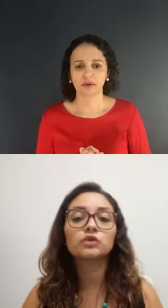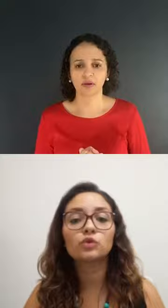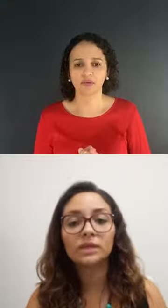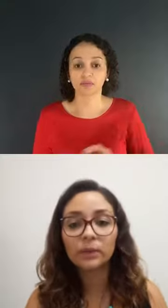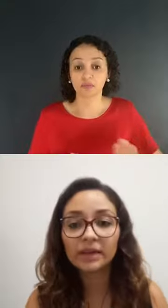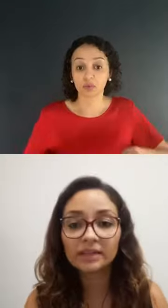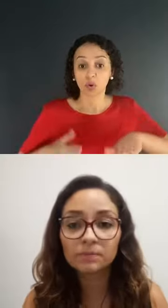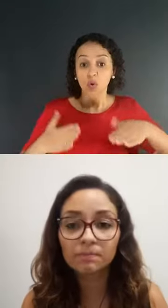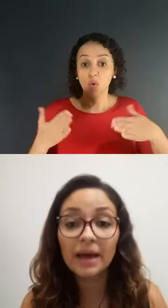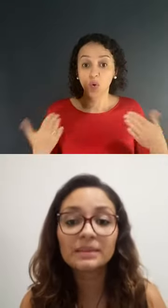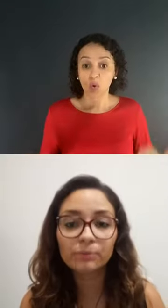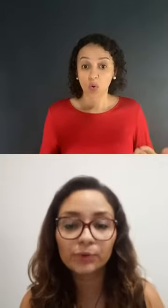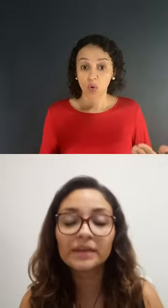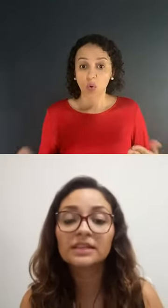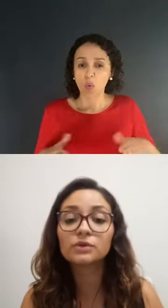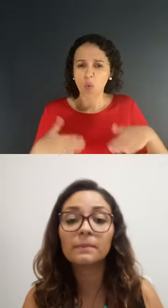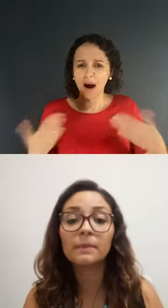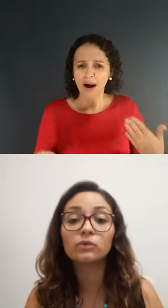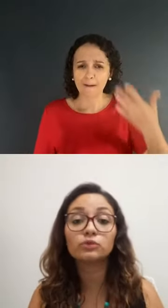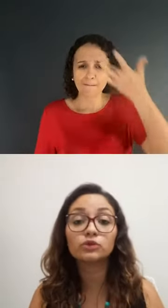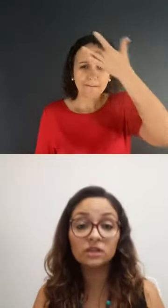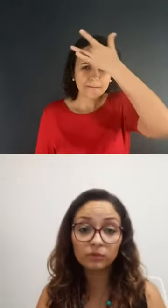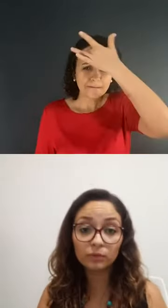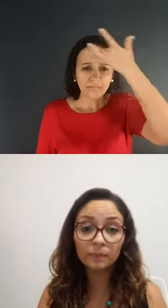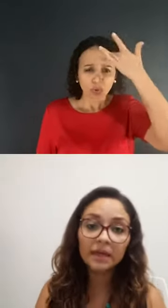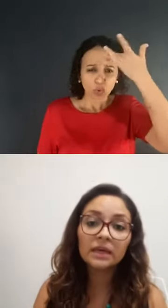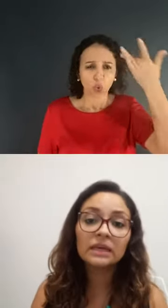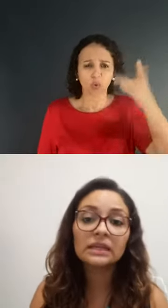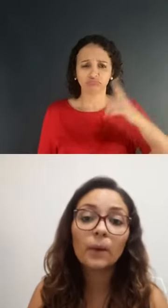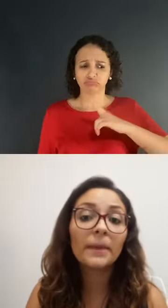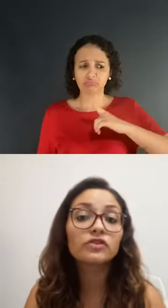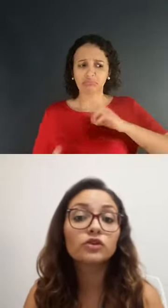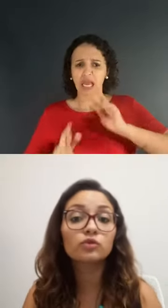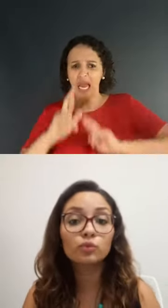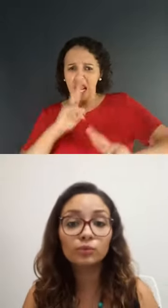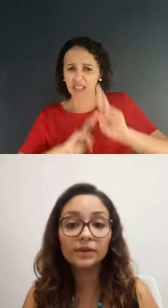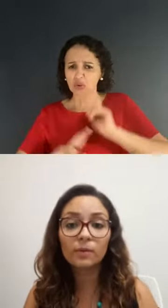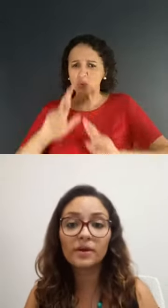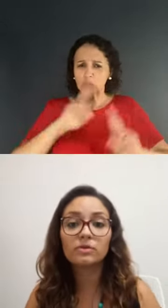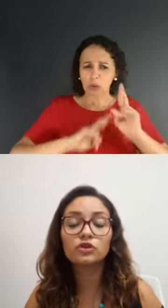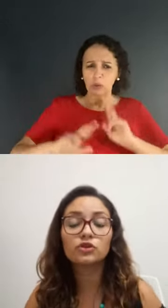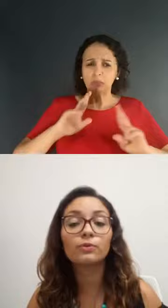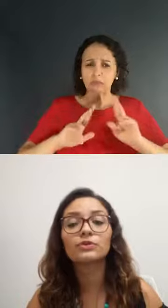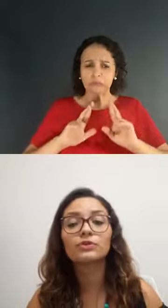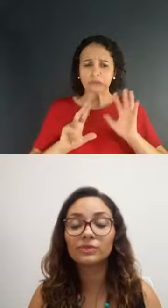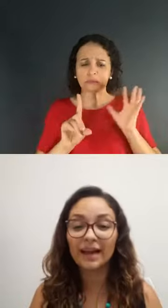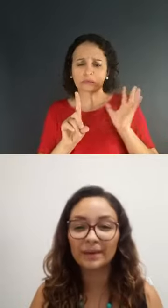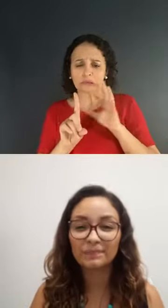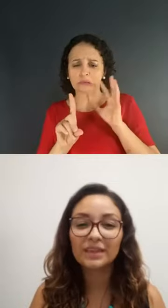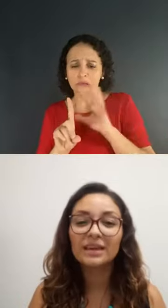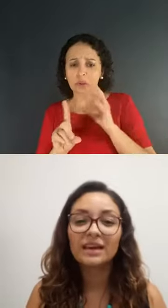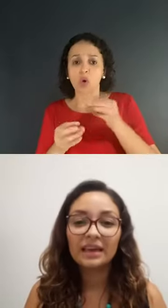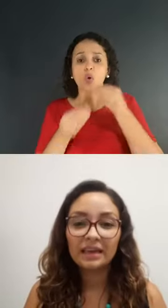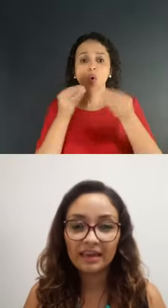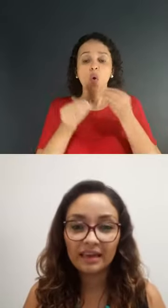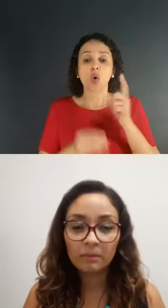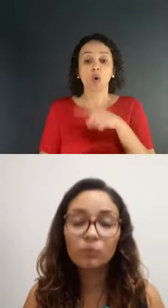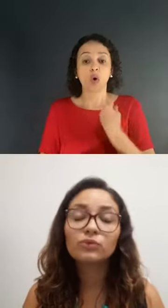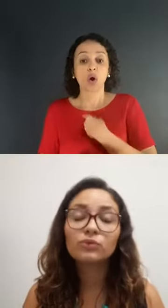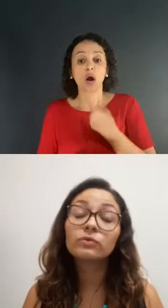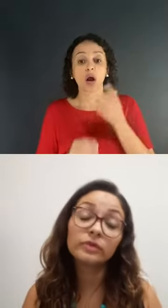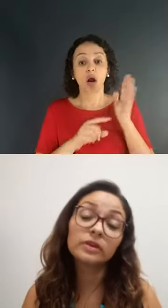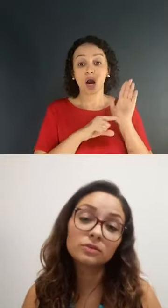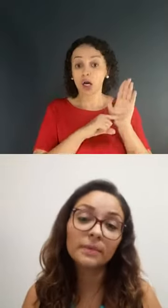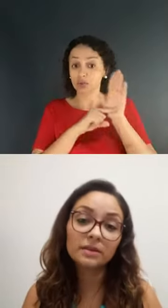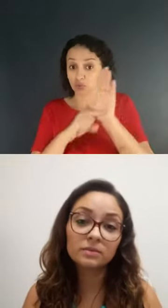Quando a pessoa passa por um relacionamento abusivo e não pede ajuda, como é que a gente pode ajudar? É